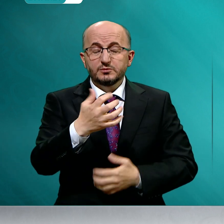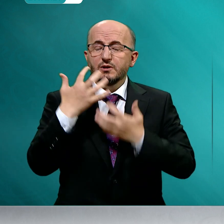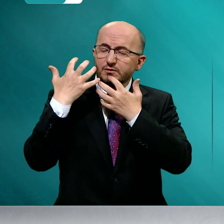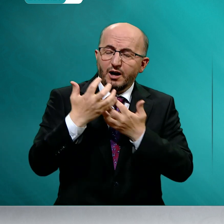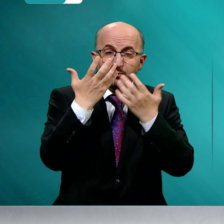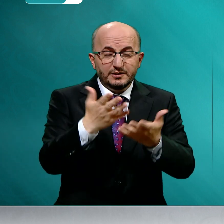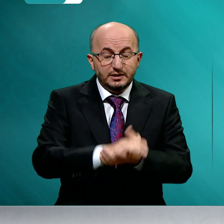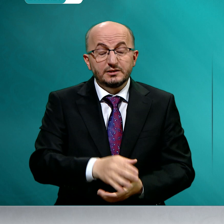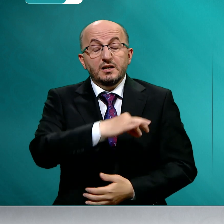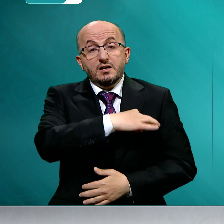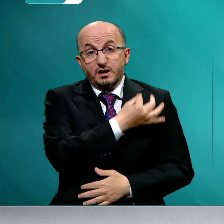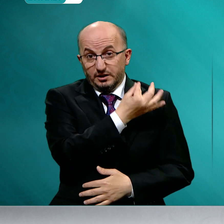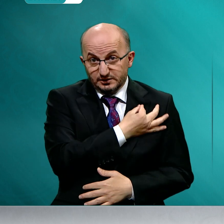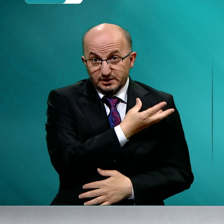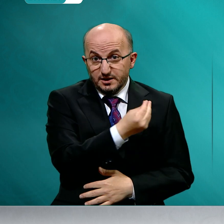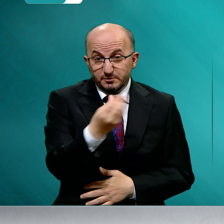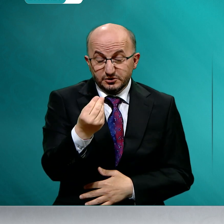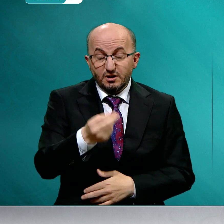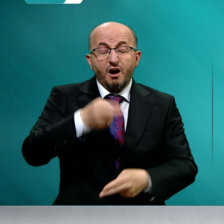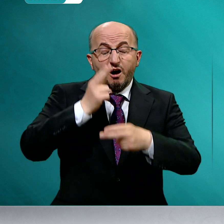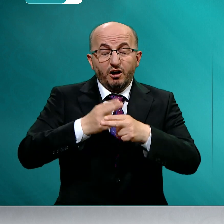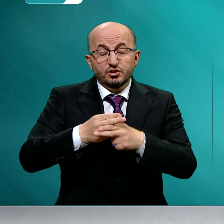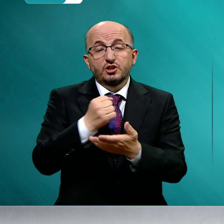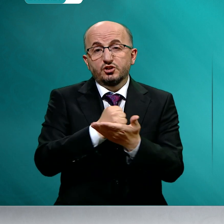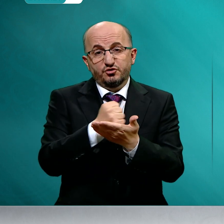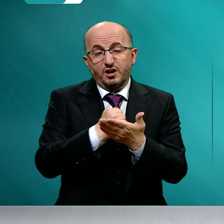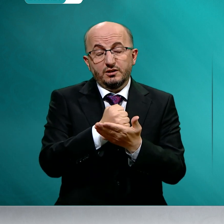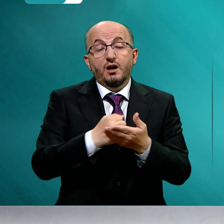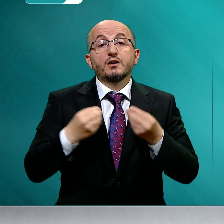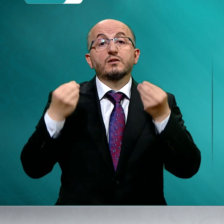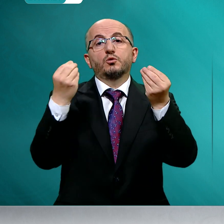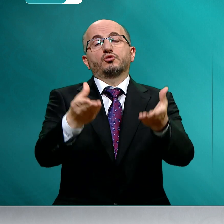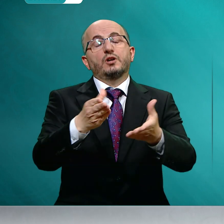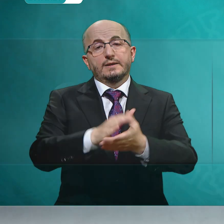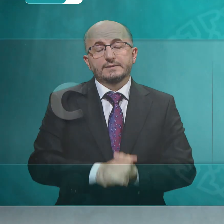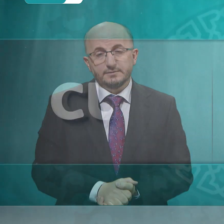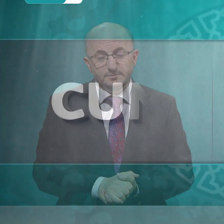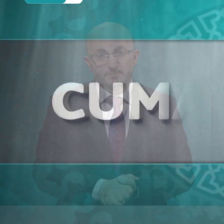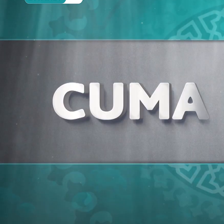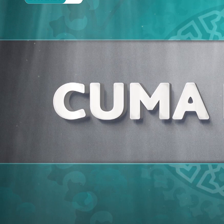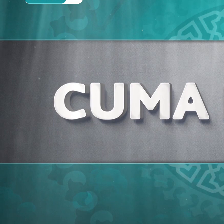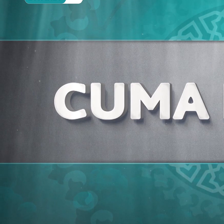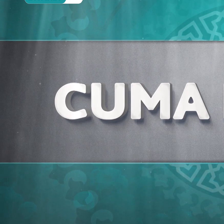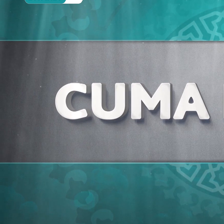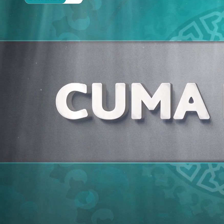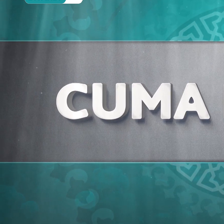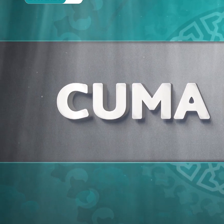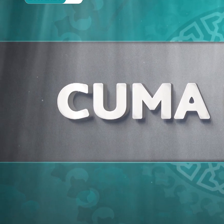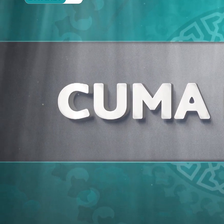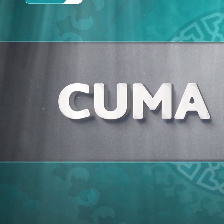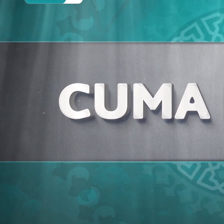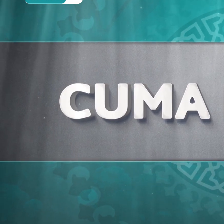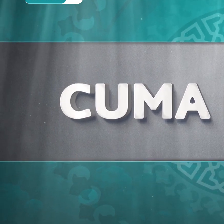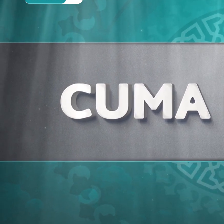eylesin. Gazilerimize acil şifalar lütfetsin.